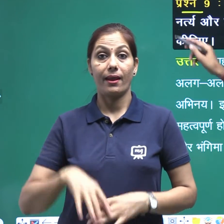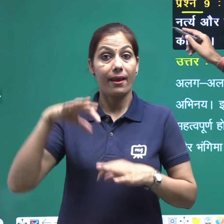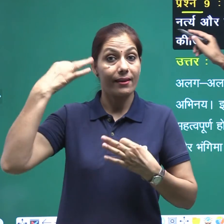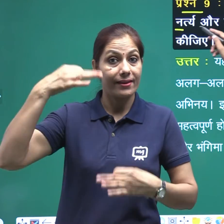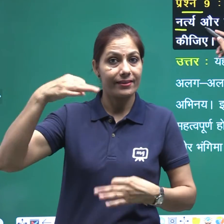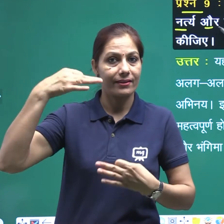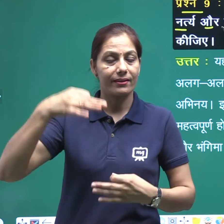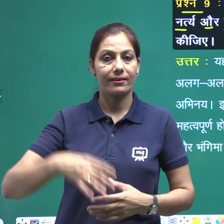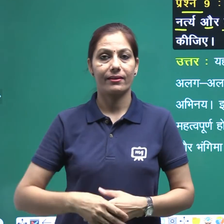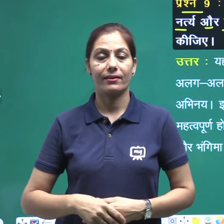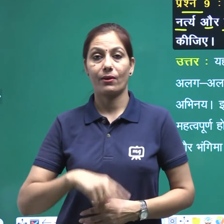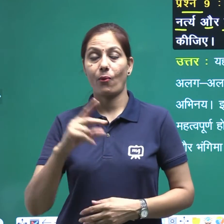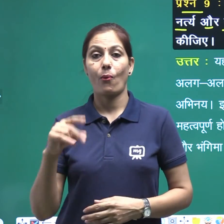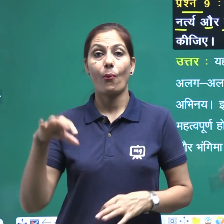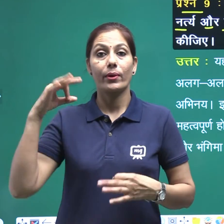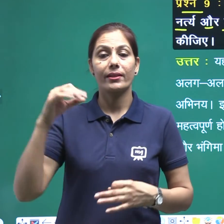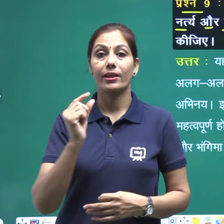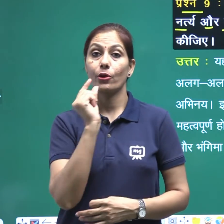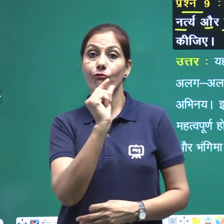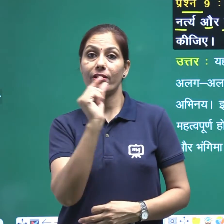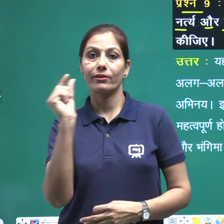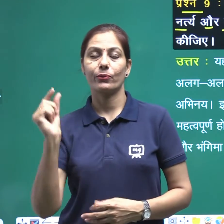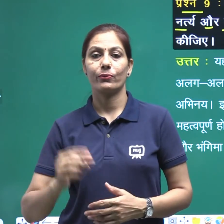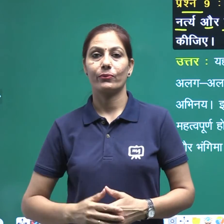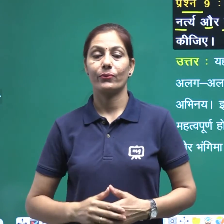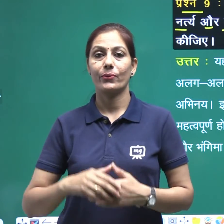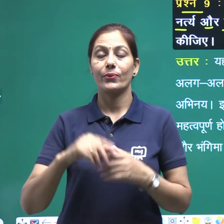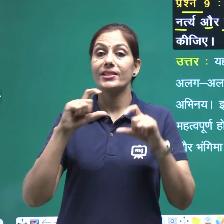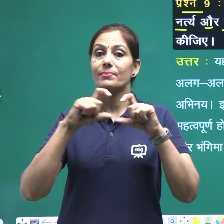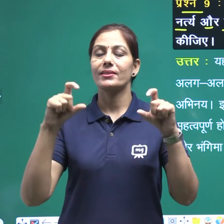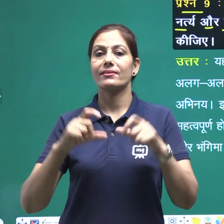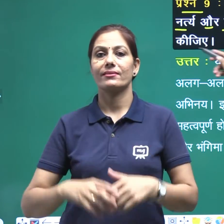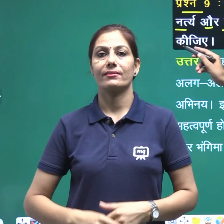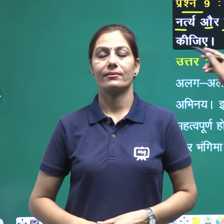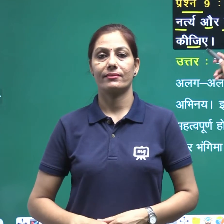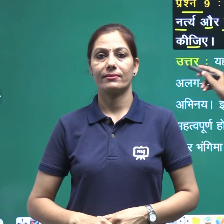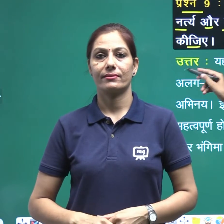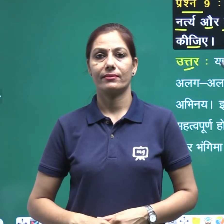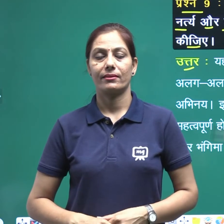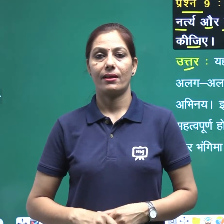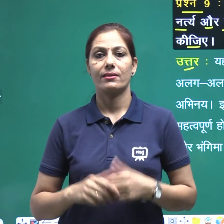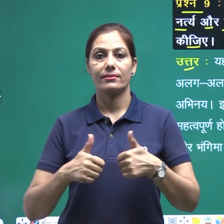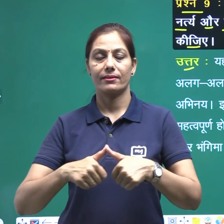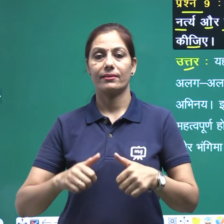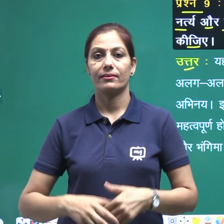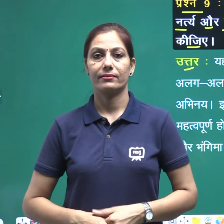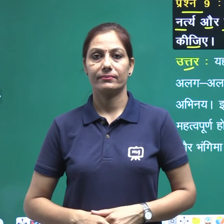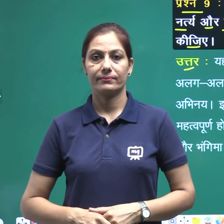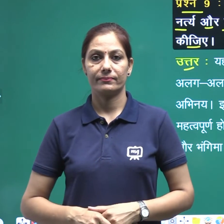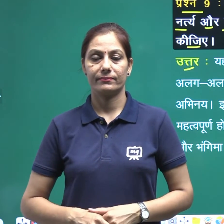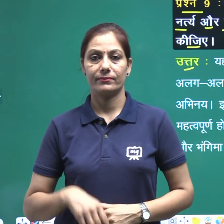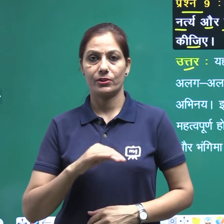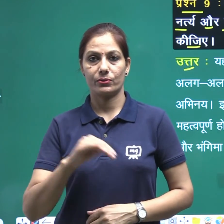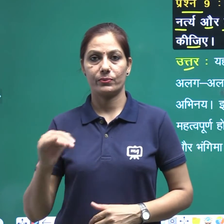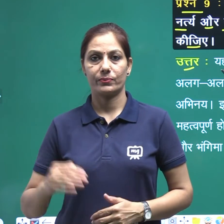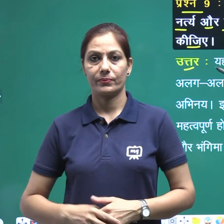नृत्य और नृत्य शब्द को स्पष्ट कीजिए। उत्तर,